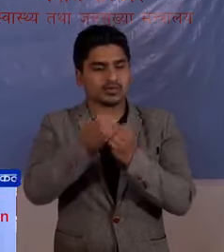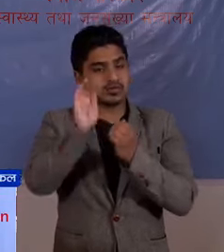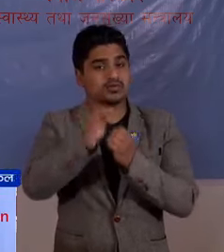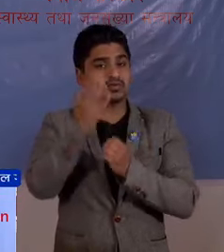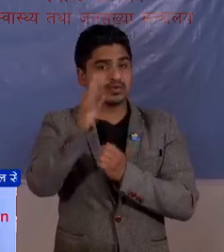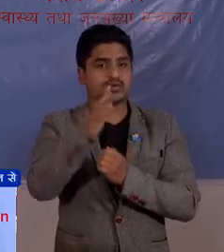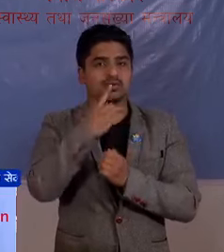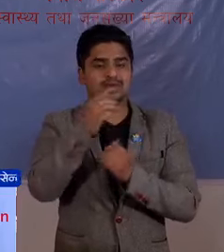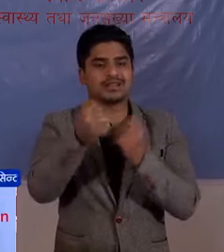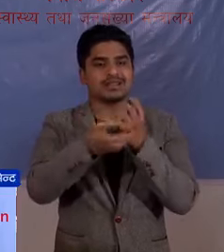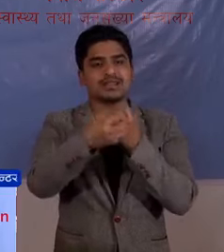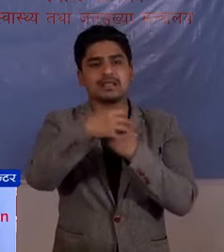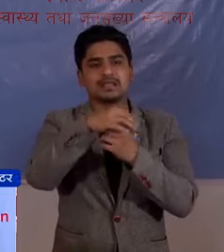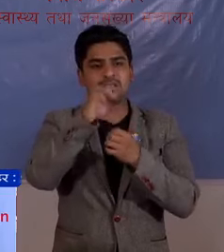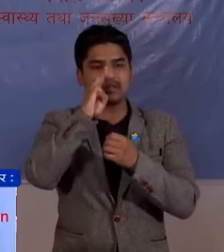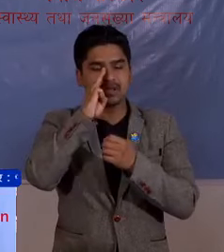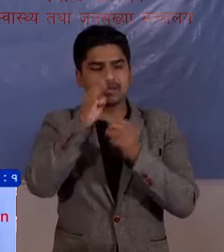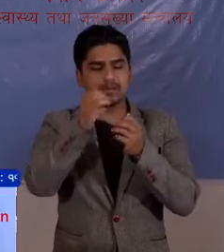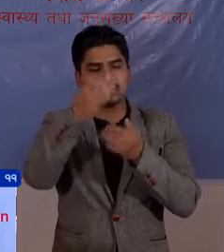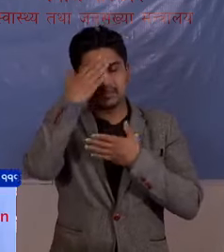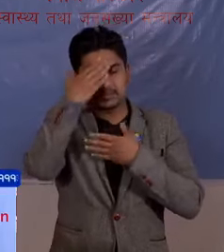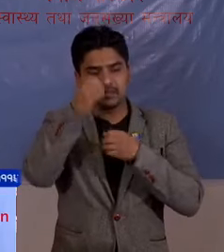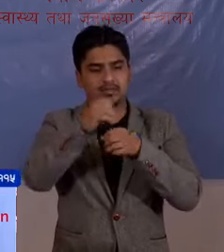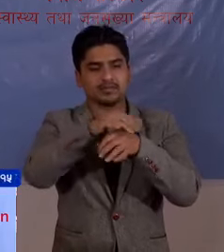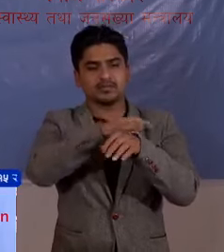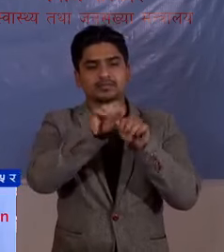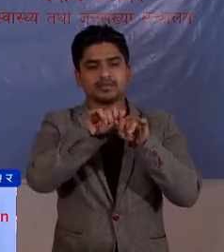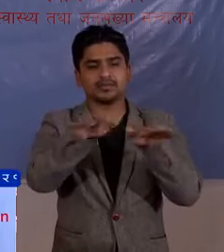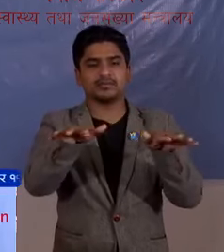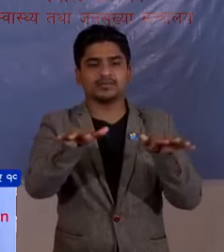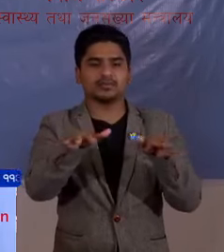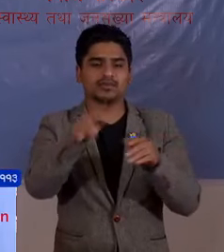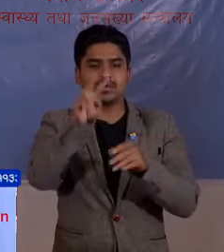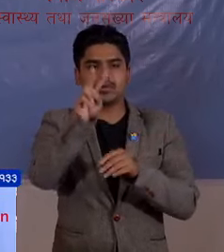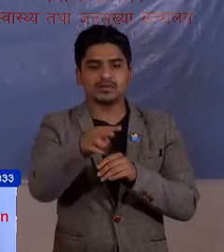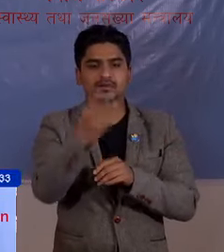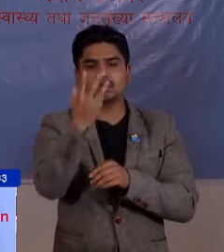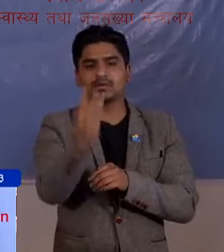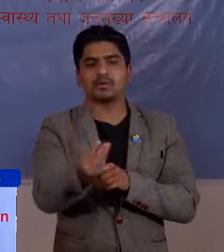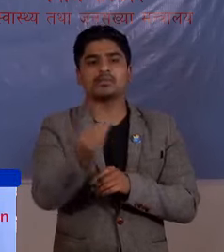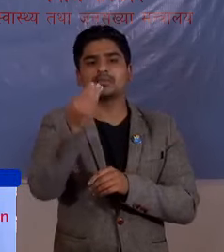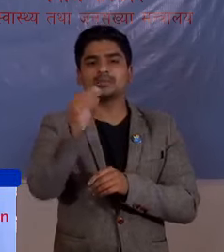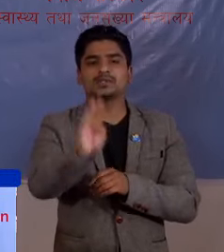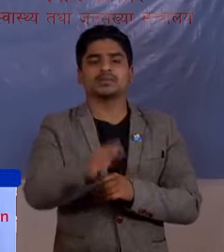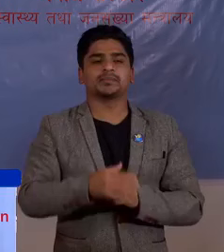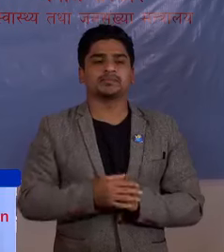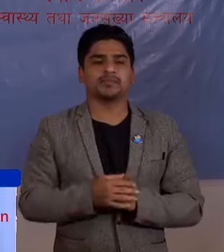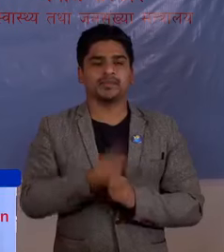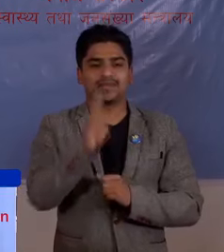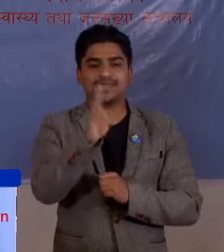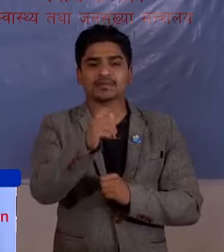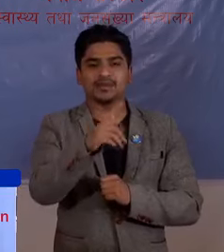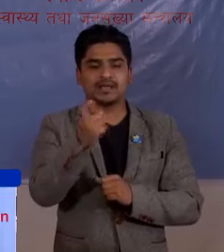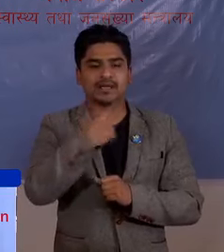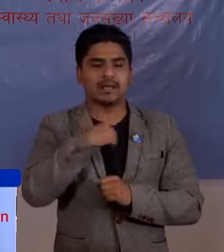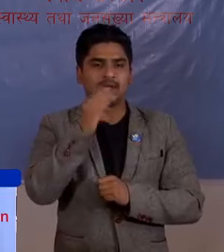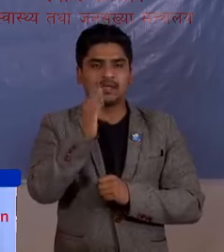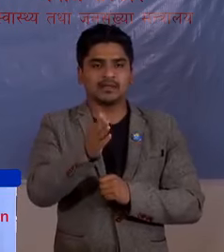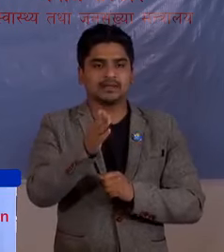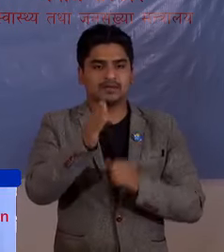भने देशमा संक्रमणको फैलिने अवस्था कम हुन्छ। यसको लागि